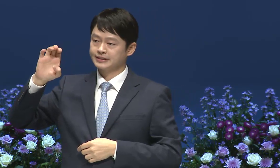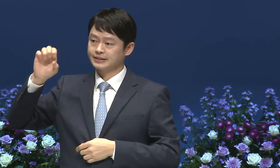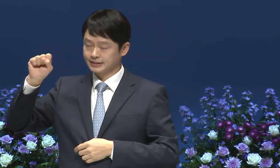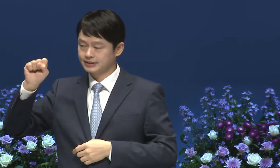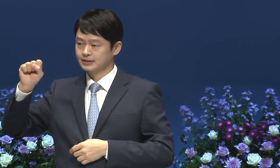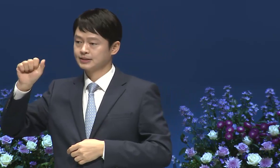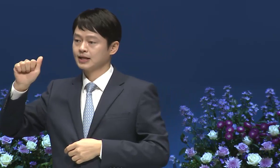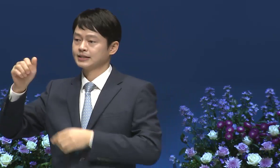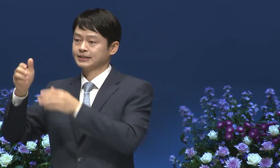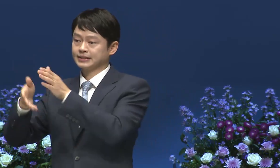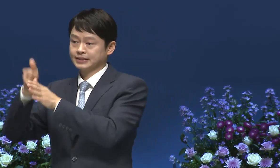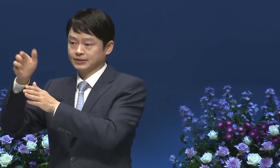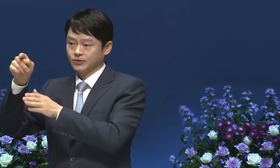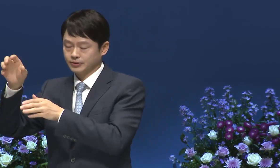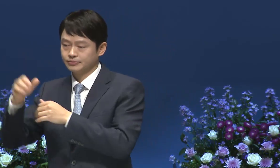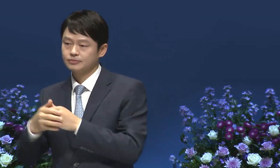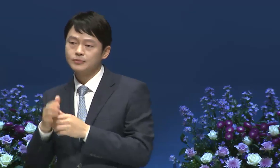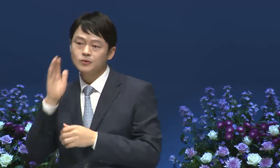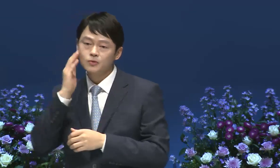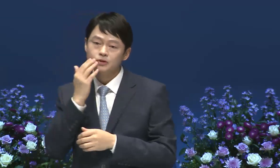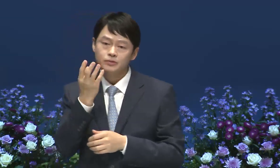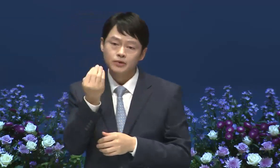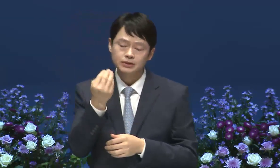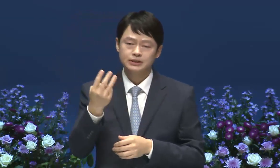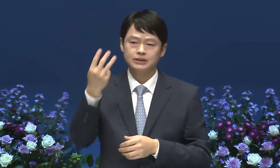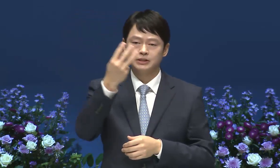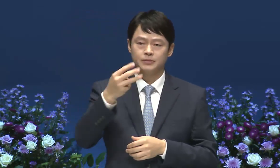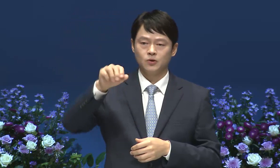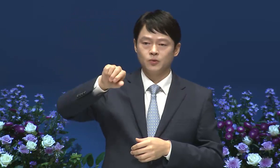PPC라는 지역의 팔라완의 시내인데요.